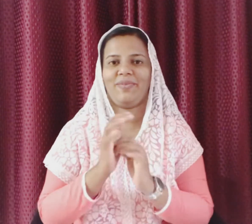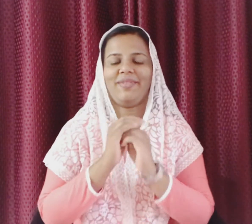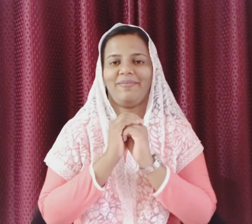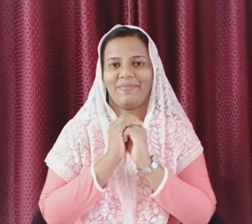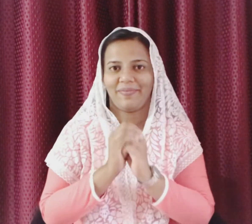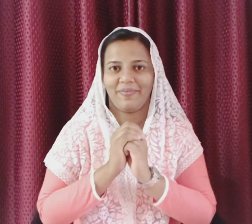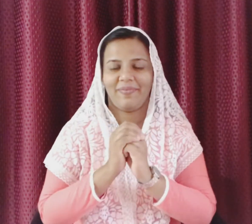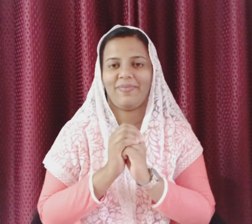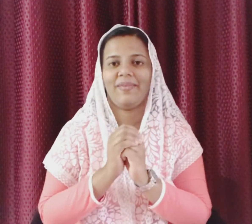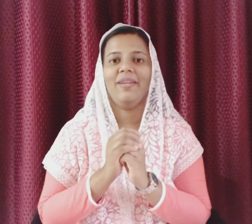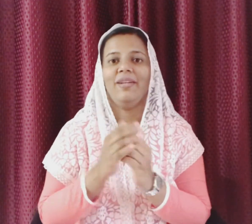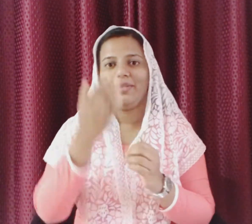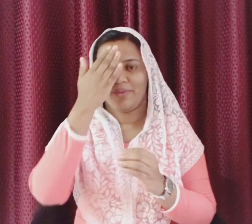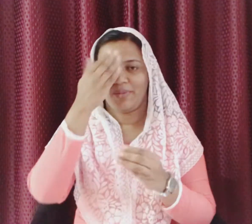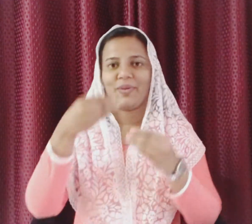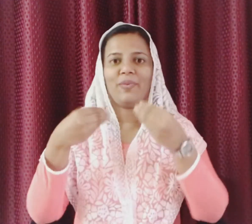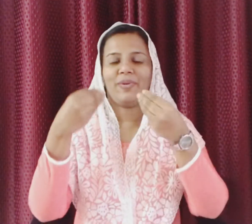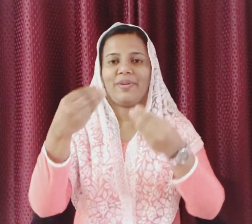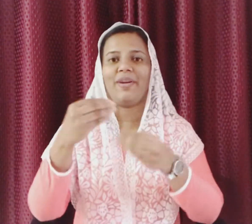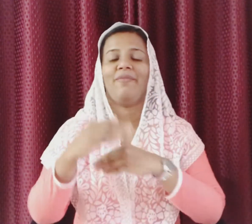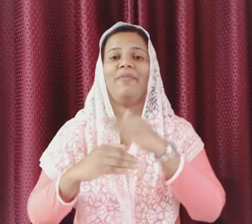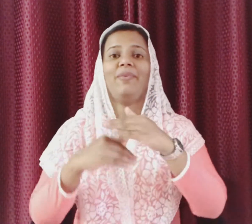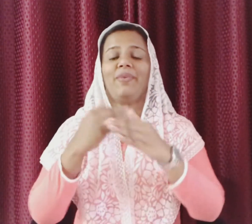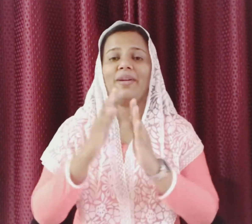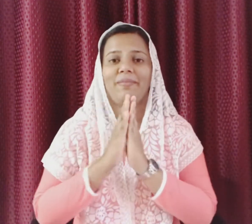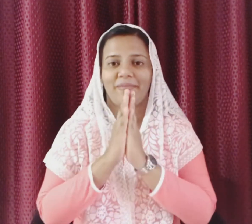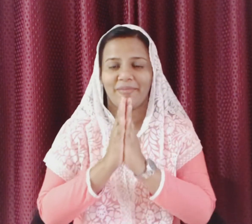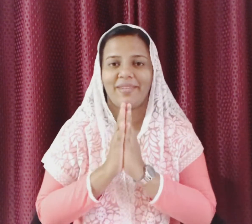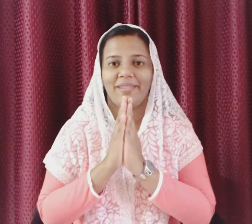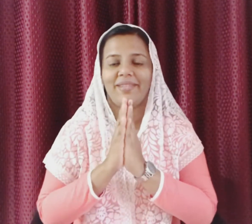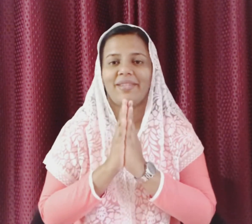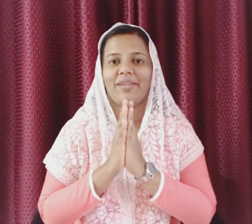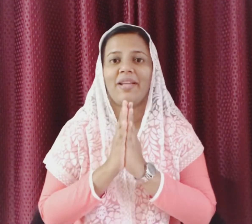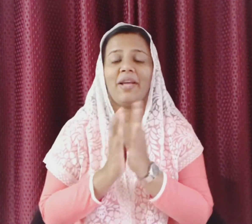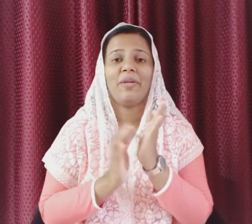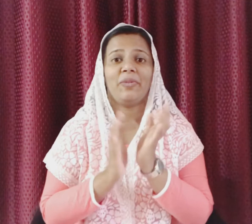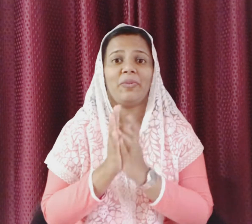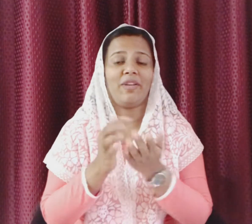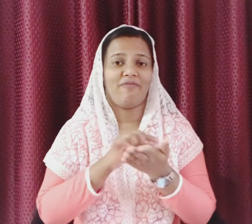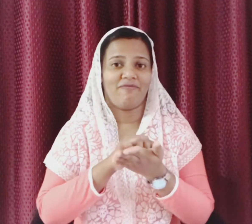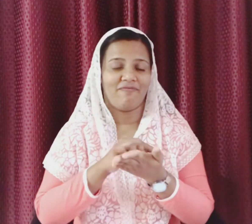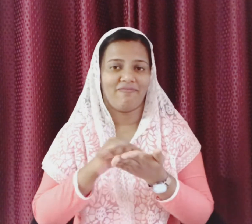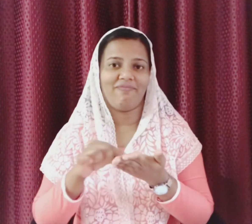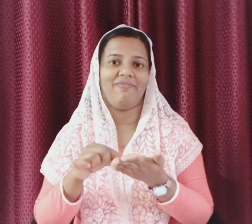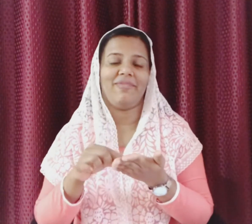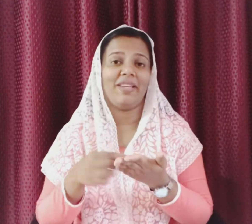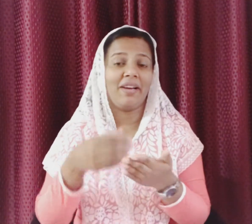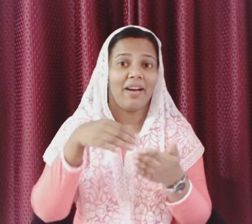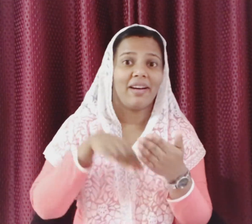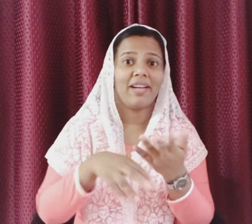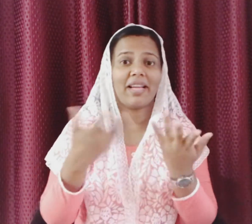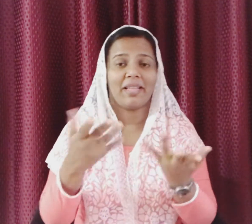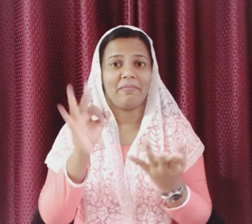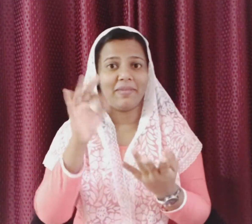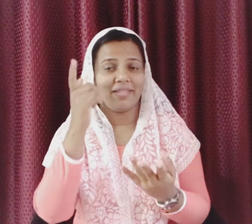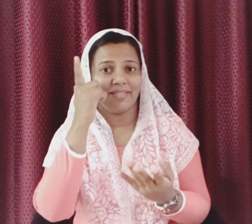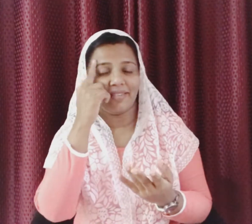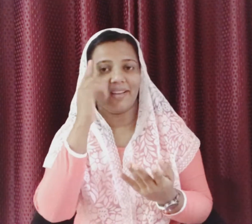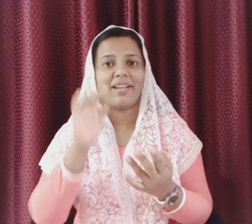ആരാധിക്കുവാൻ, സ്തോത്രം ചെയ്യുവാൻ, വാഴ്ത്തുവാൻ, സ്തുതിക്കുവാൻ, പ്രാർത്ഥിക്കുവാൻ, കർത്താവിൻ്റെ മാറ്റമില്ലാത്ത വചനത്തിൻ്റെ ആമേൻ ആഴങ്ങളെ ഗ്രഹിക്കുവാൻ ഒക്കെ കർത്താവ് നമുക്ക്